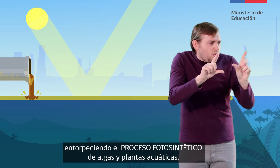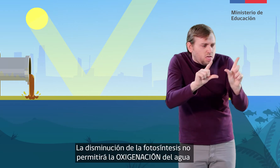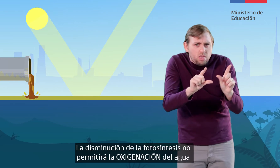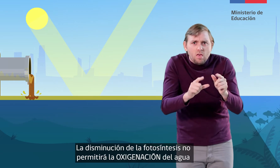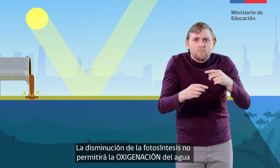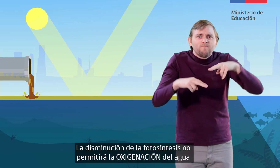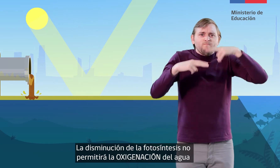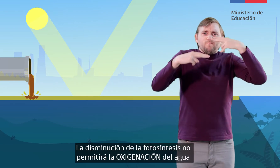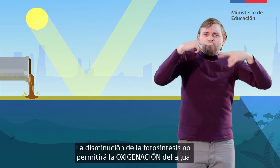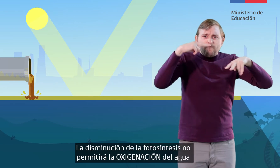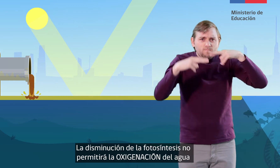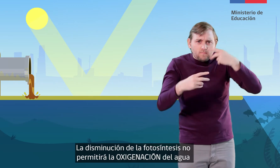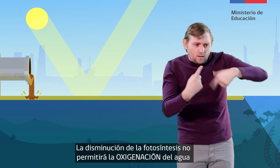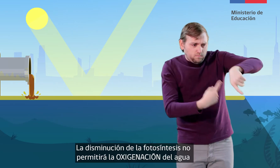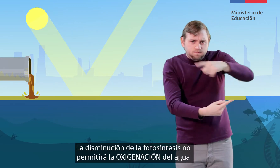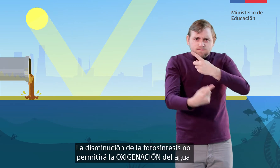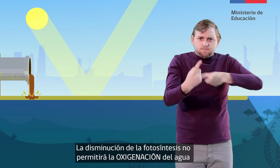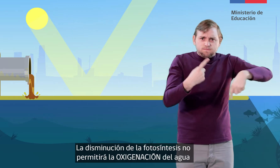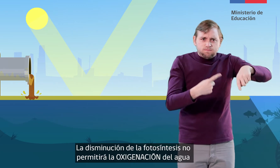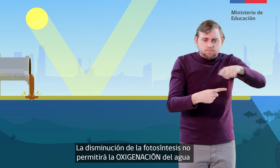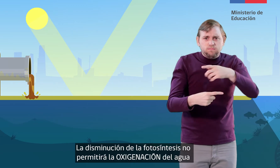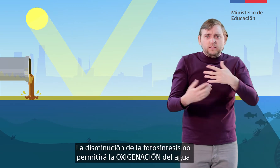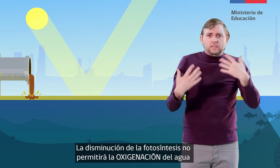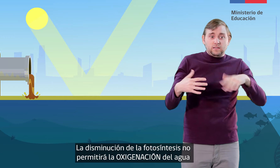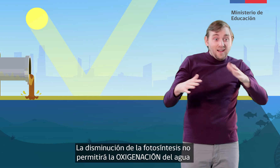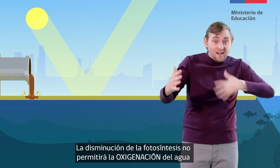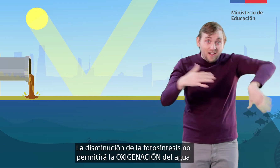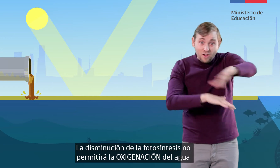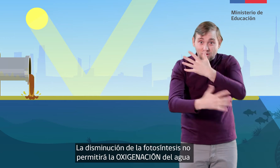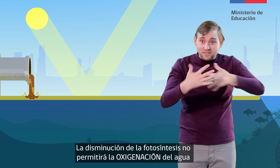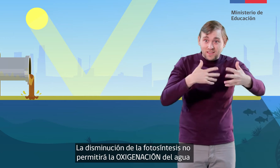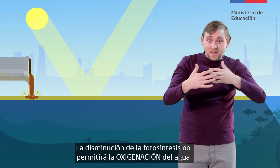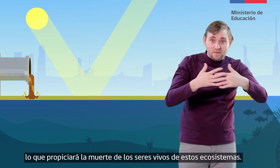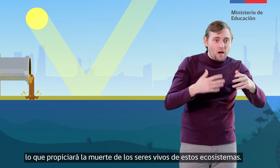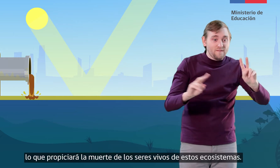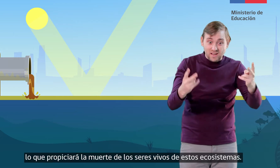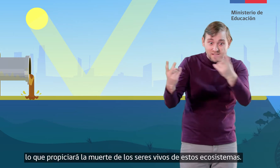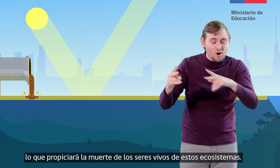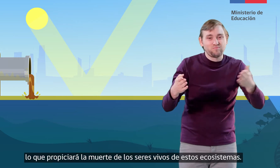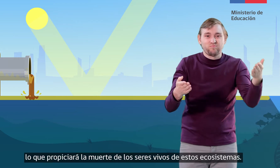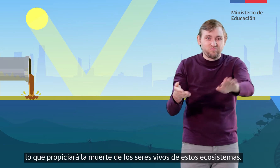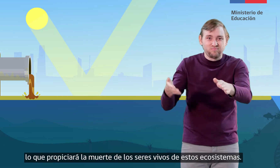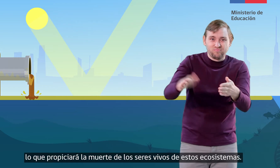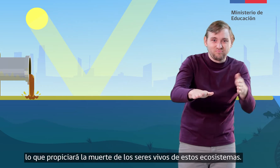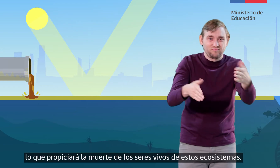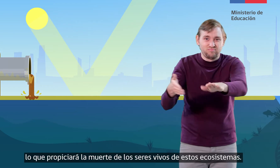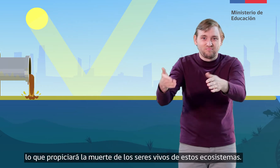La disminución de la fotosíntesis no permitirá la oxigenación del agua, lo que propiciará la muerte de los seres vivos